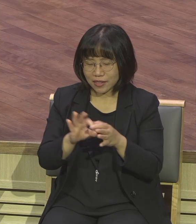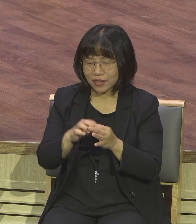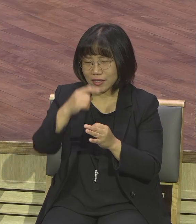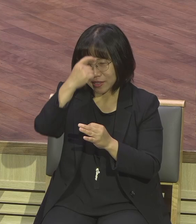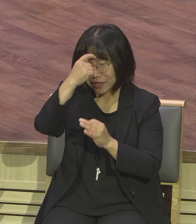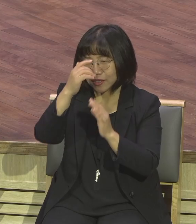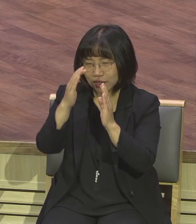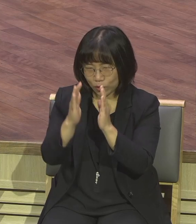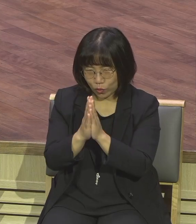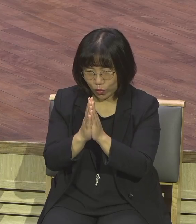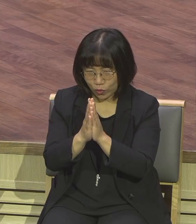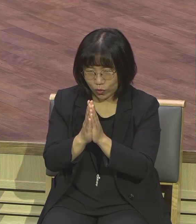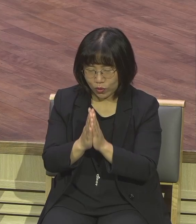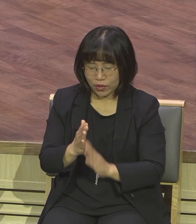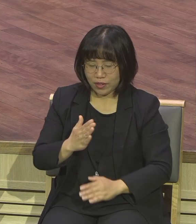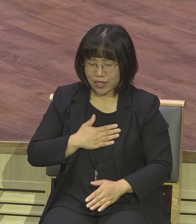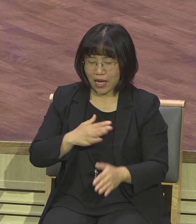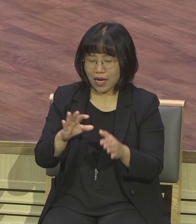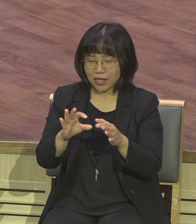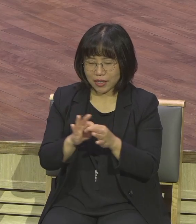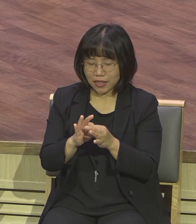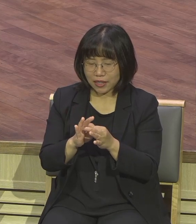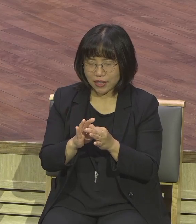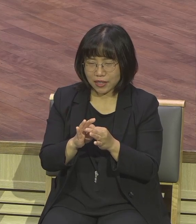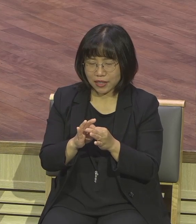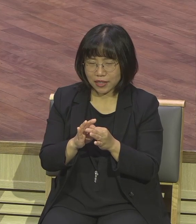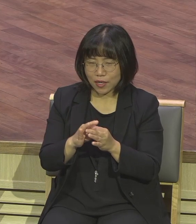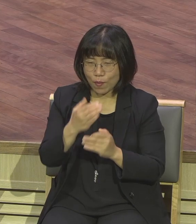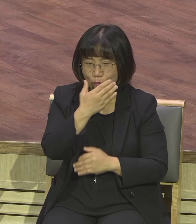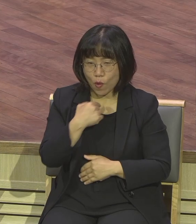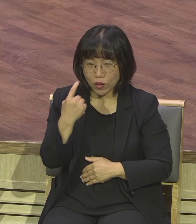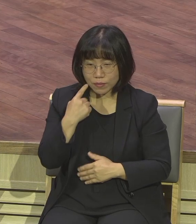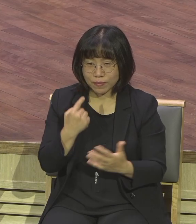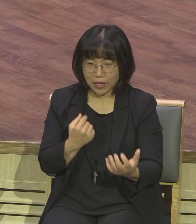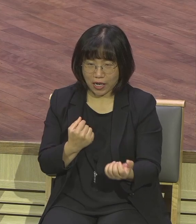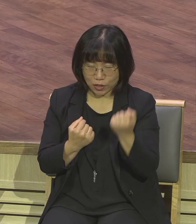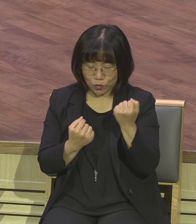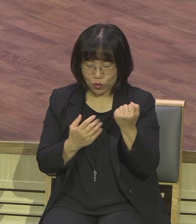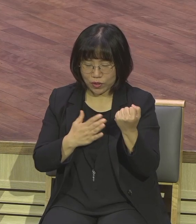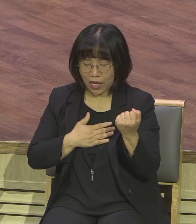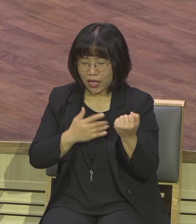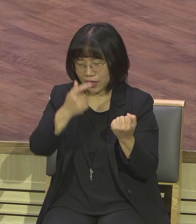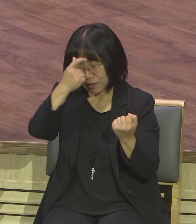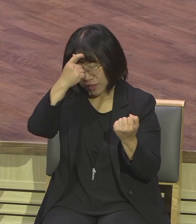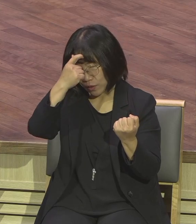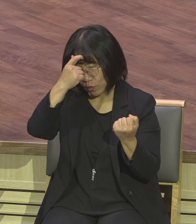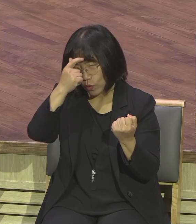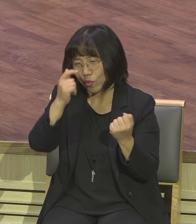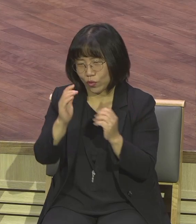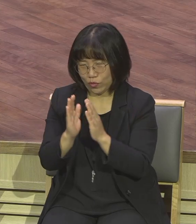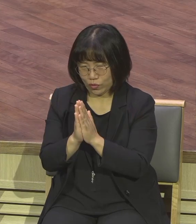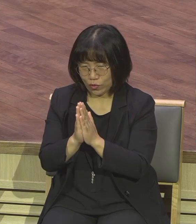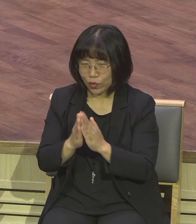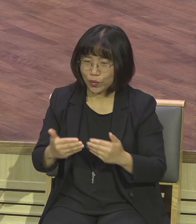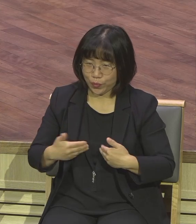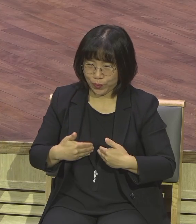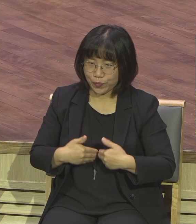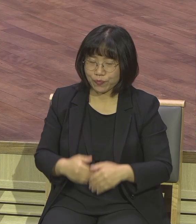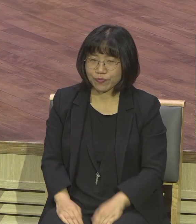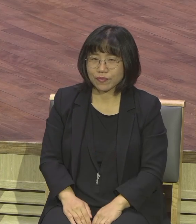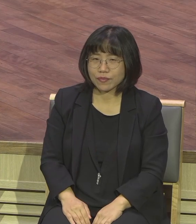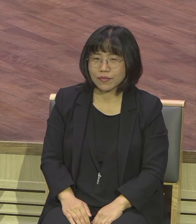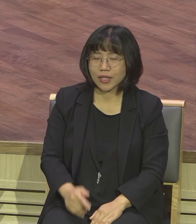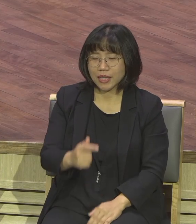자, 나의 복음을 여러분이 가지면 그 다음에 해야 될게 나의 기도, 나의 기도. 자,